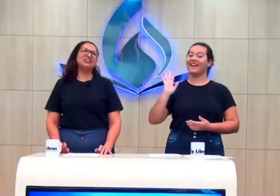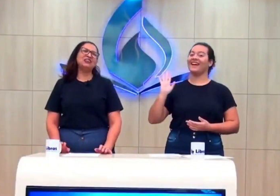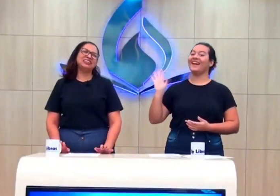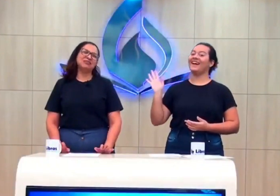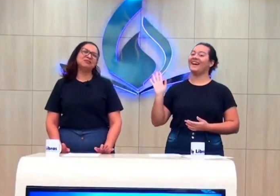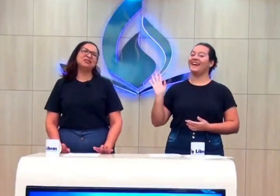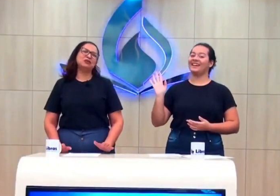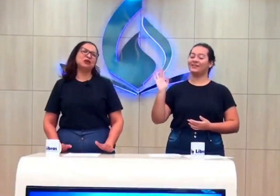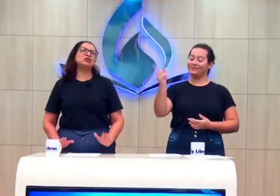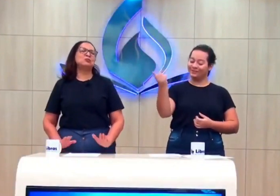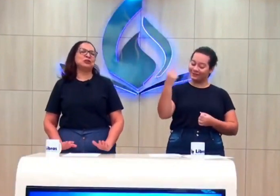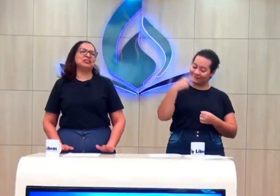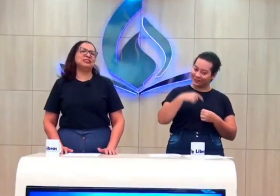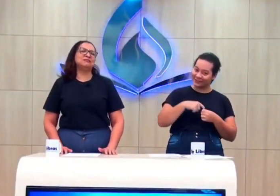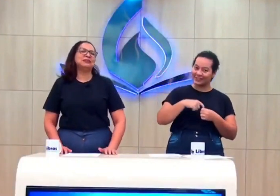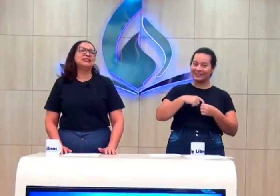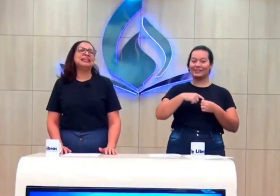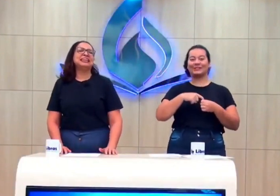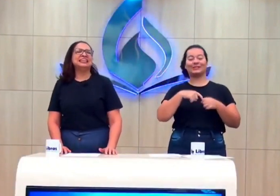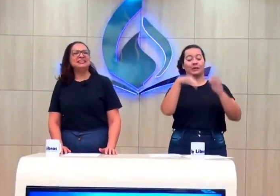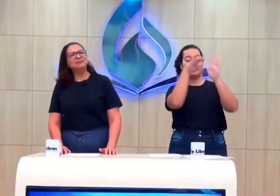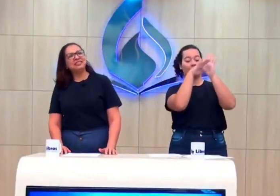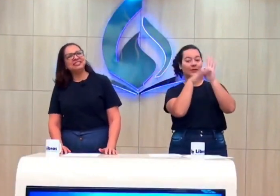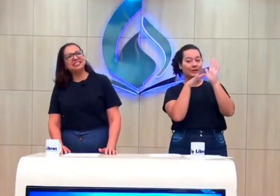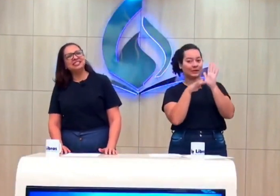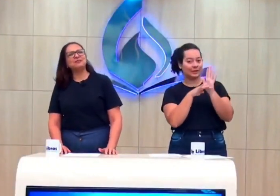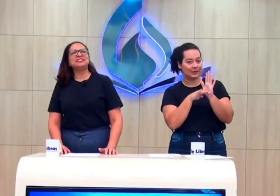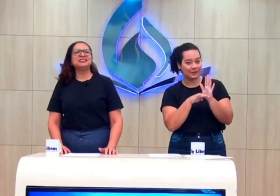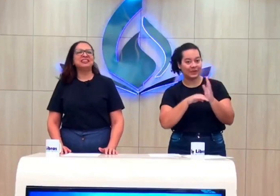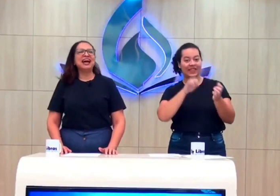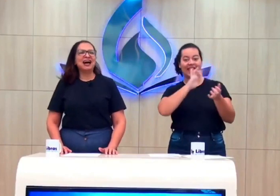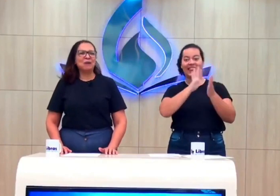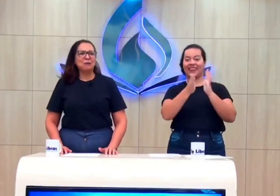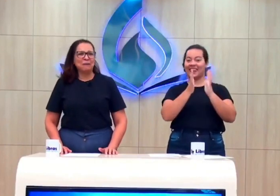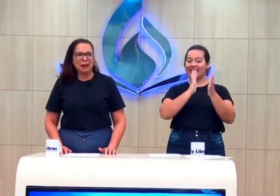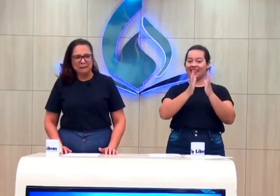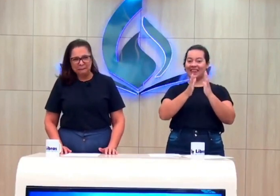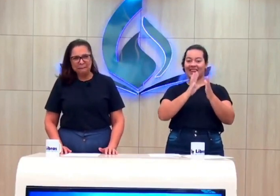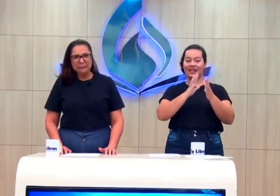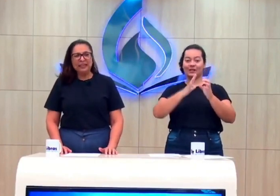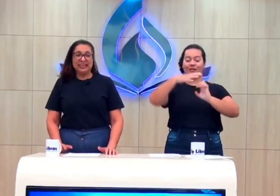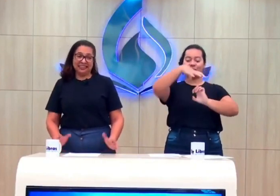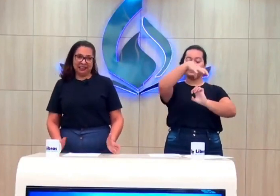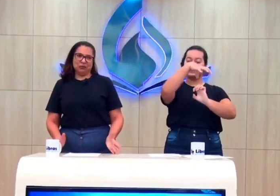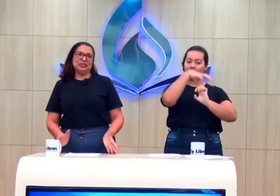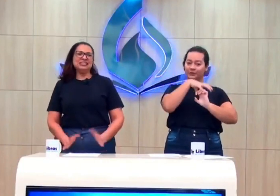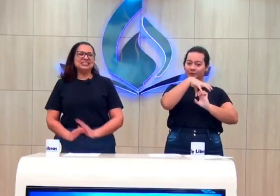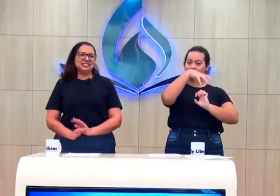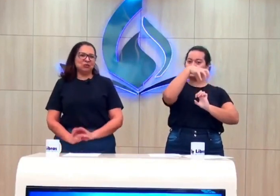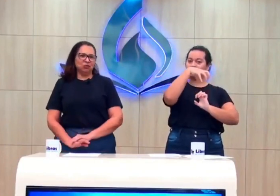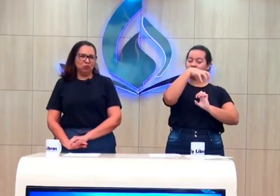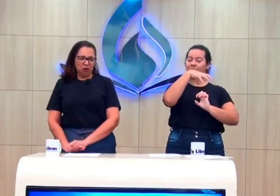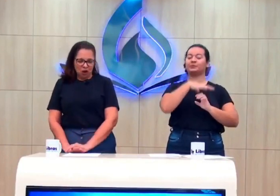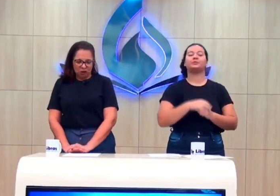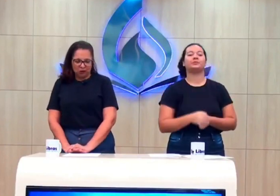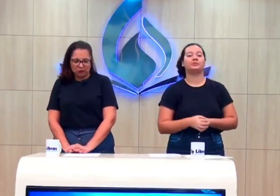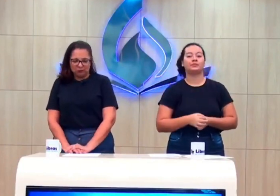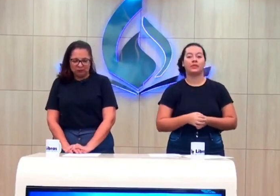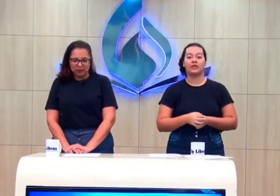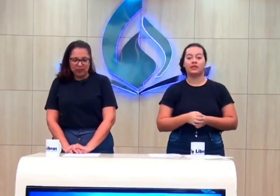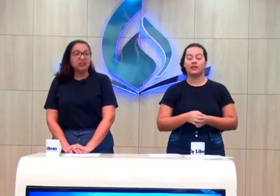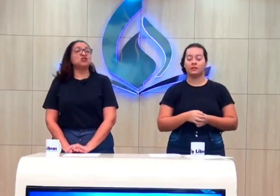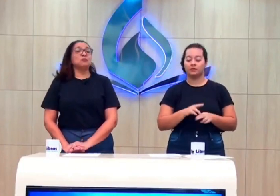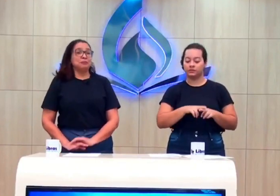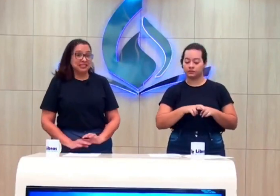Olá, retornamos ao nosso programa Libras, Expressão da Alma. Então, nesse segundo